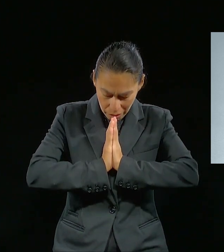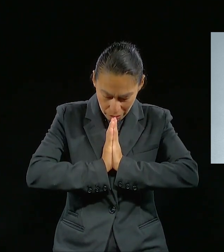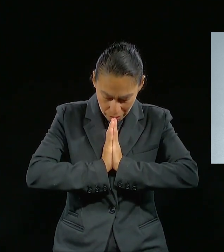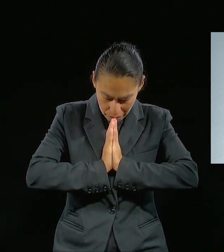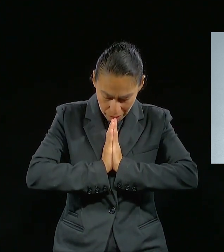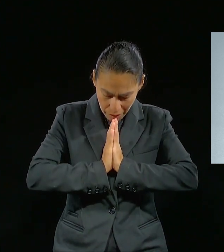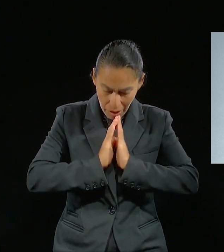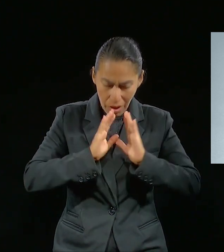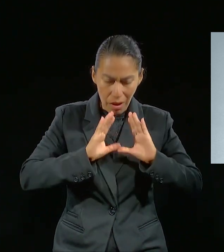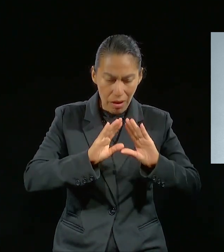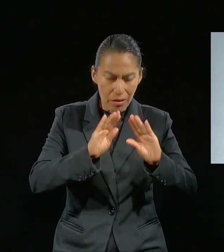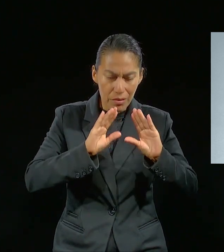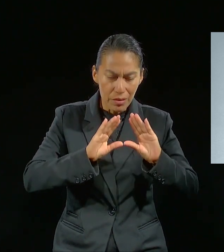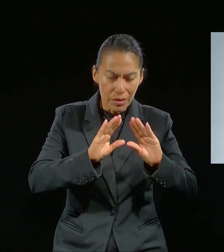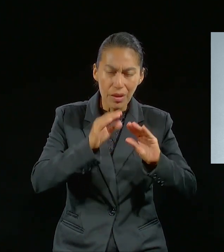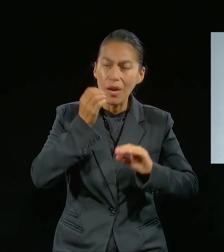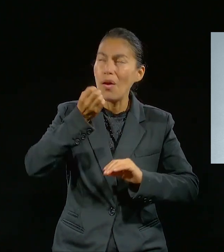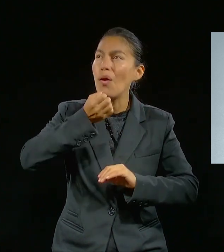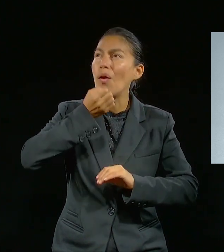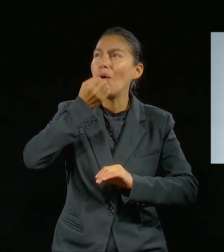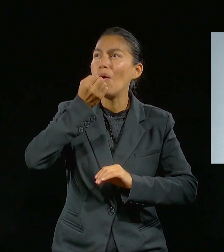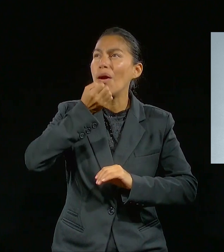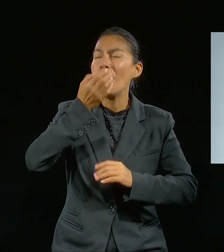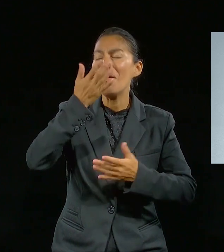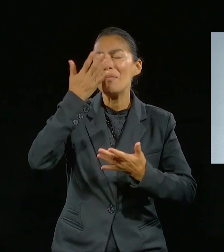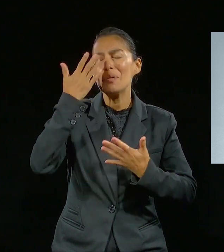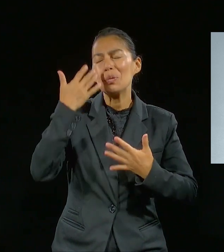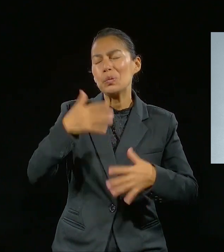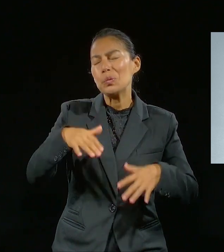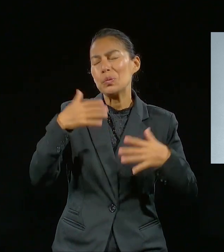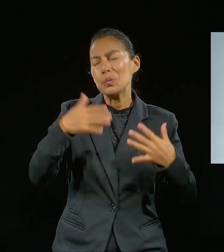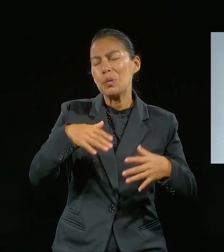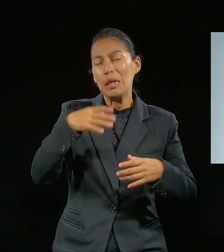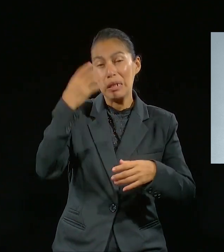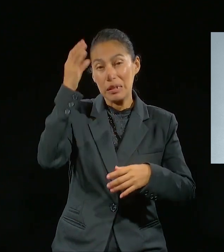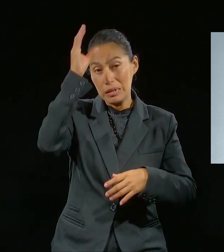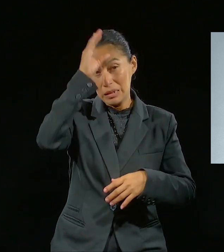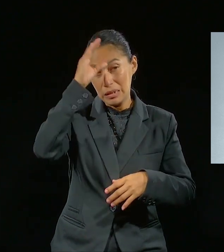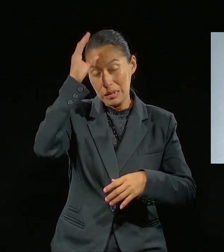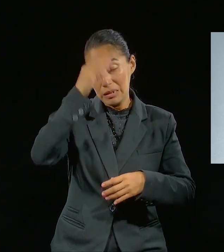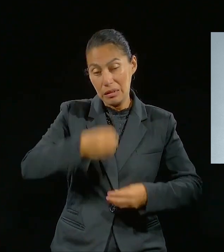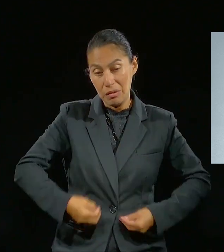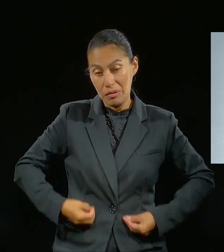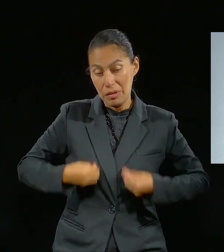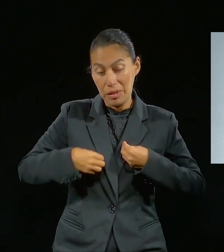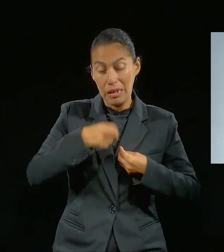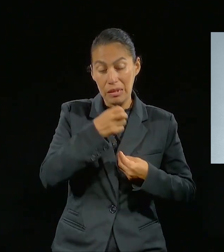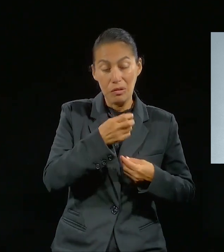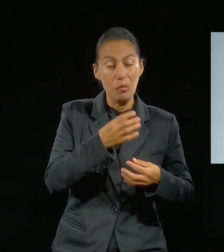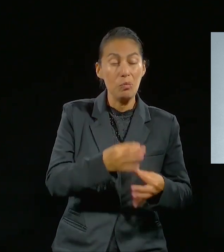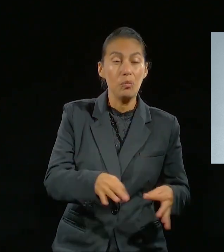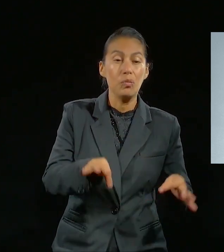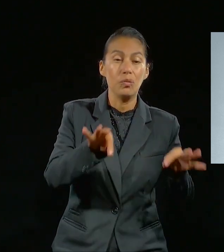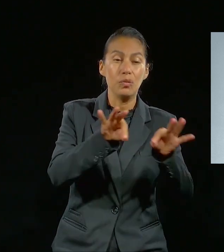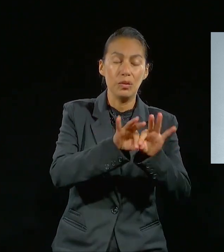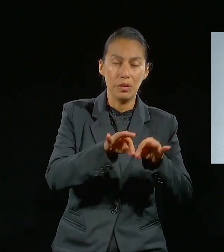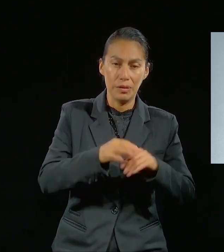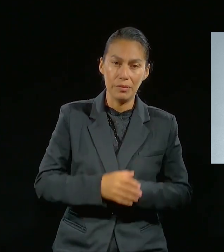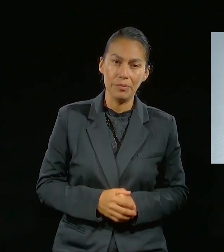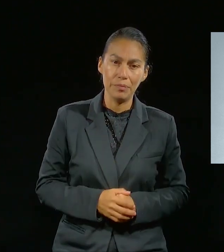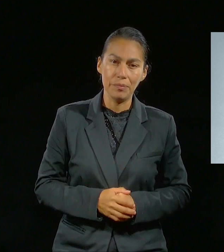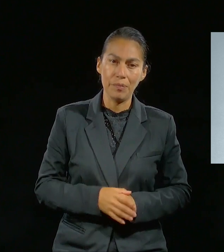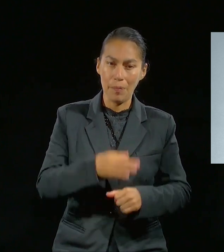en ternura, te enseñaba la ciencia de la vida. Esta noche